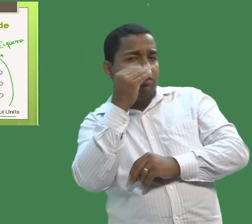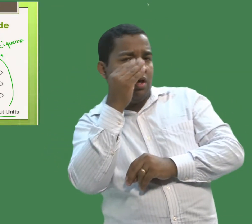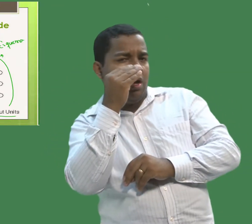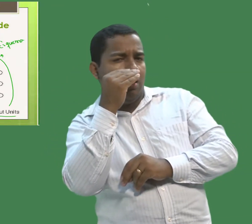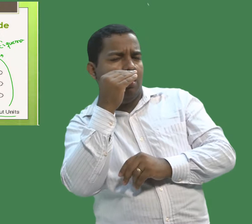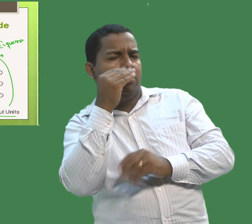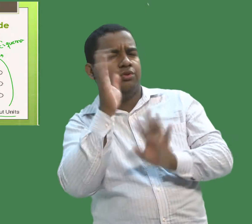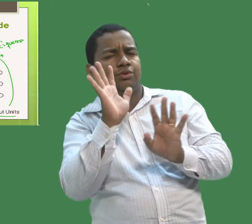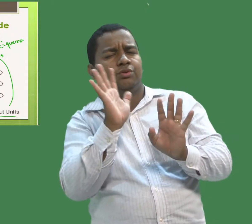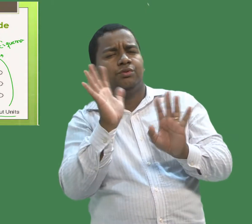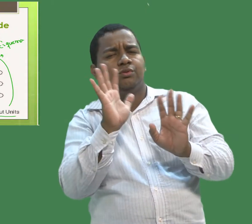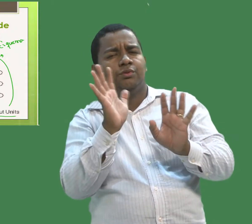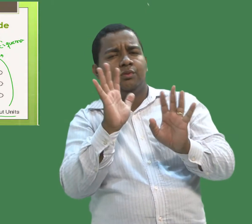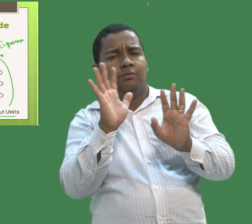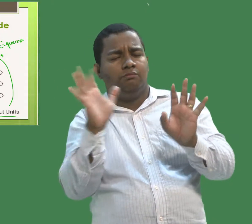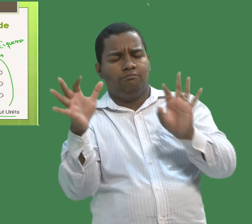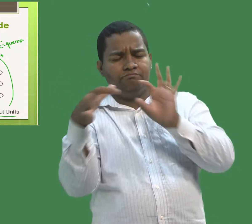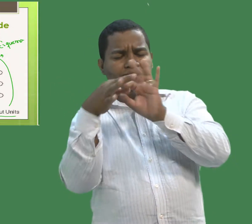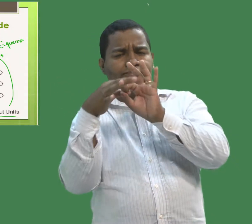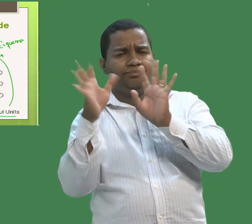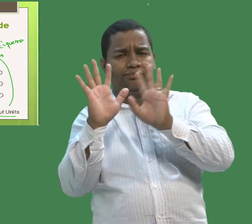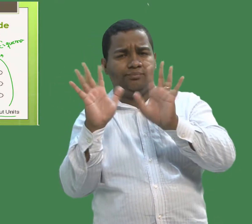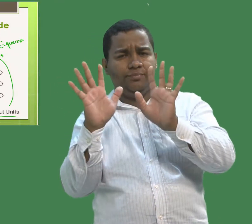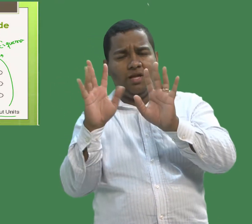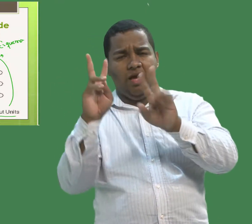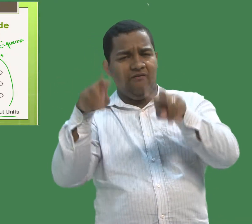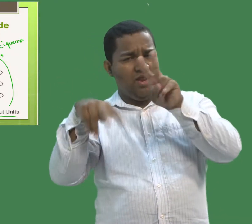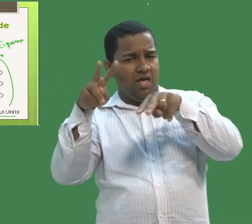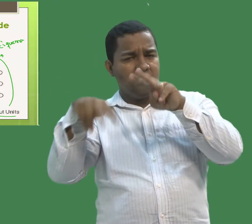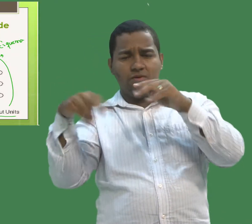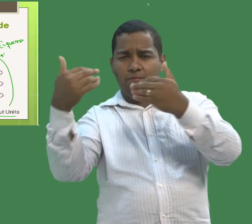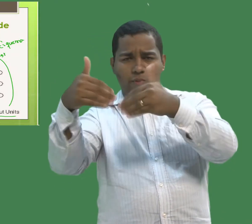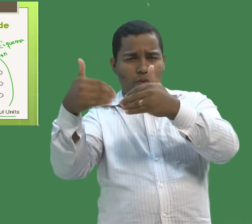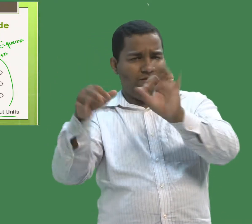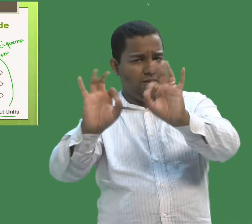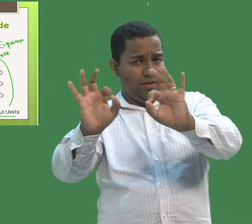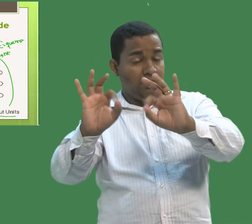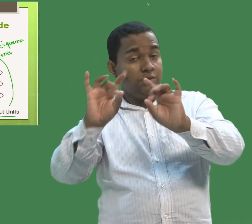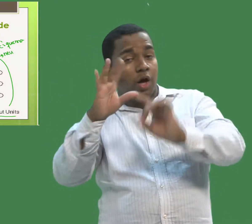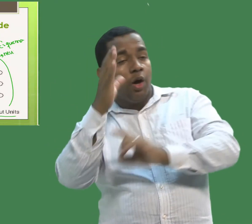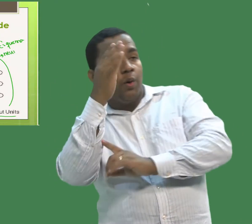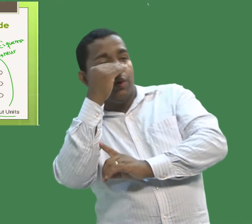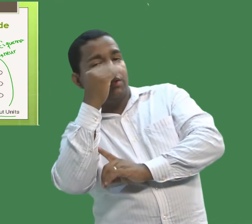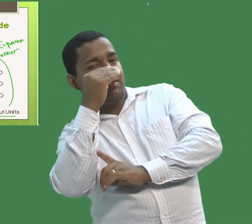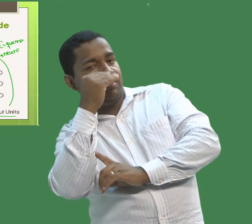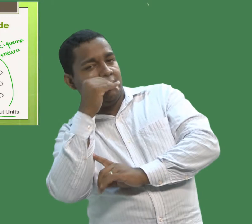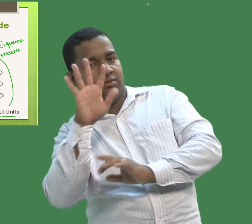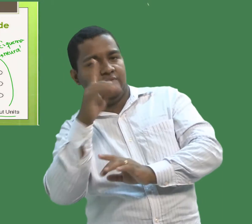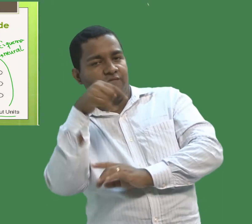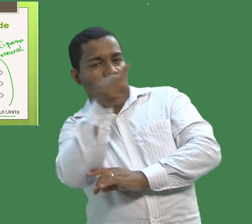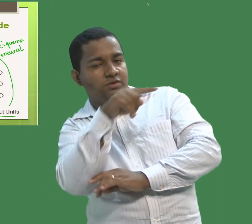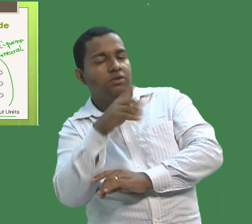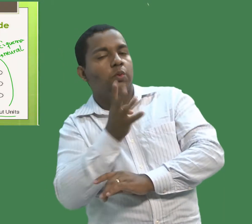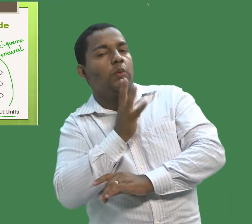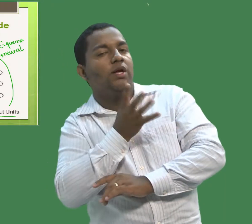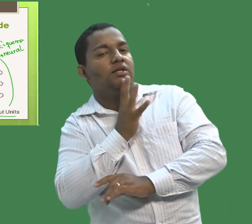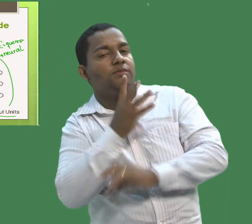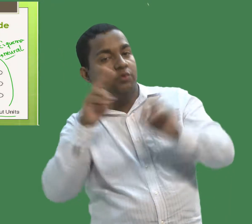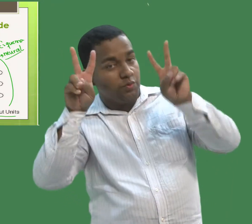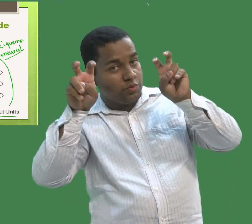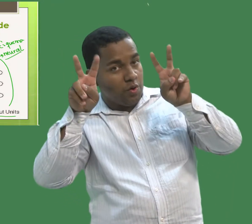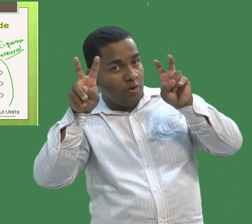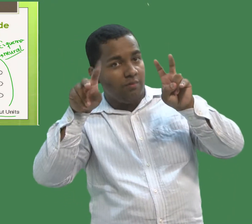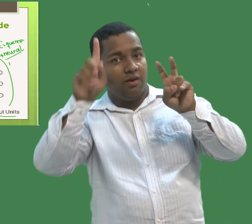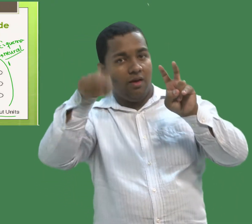tá? Isso não vai ter não vai ter nenhuma questão avaliativa ligada a isso. Somente para vocês adquirirem mais conhecimento